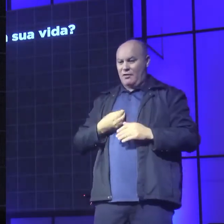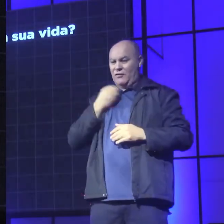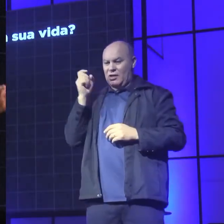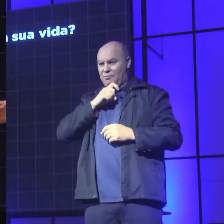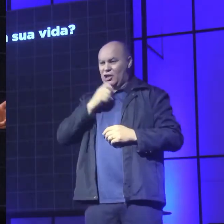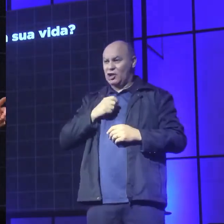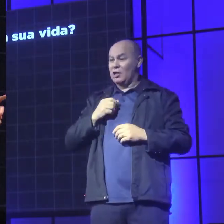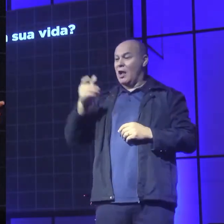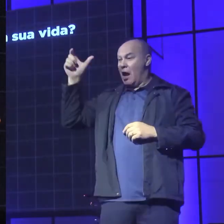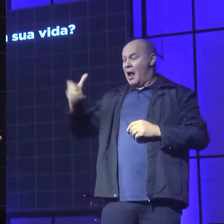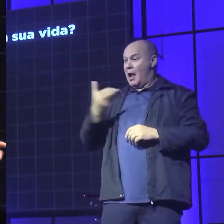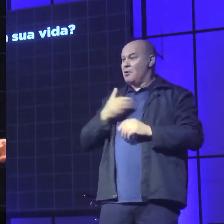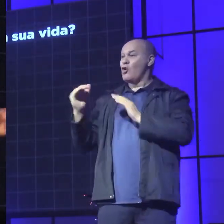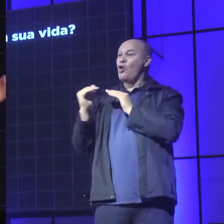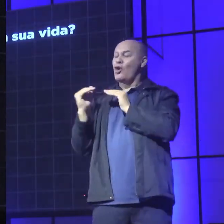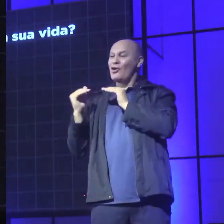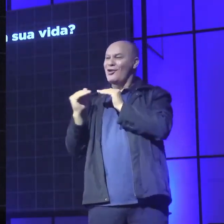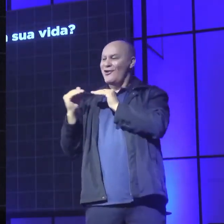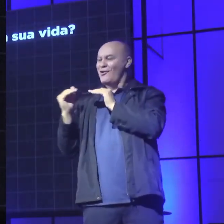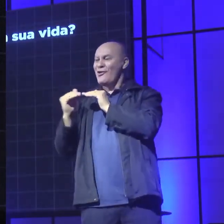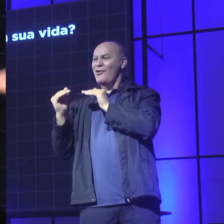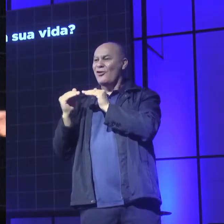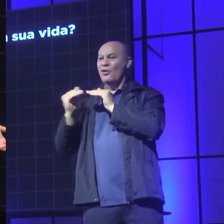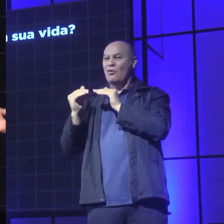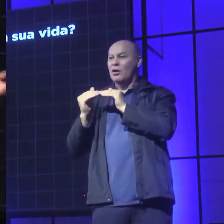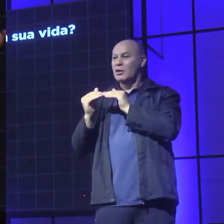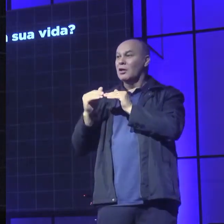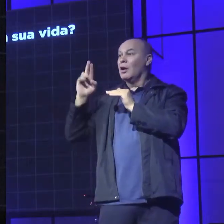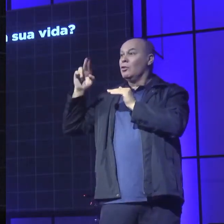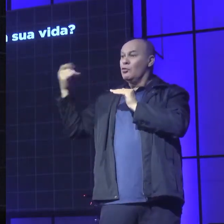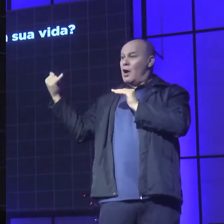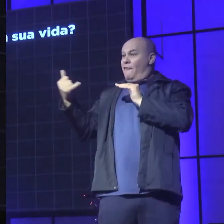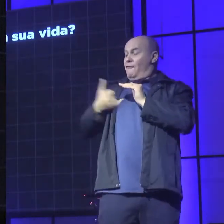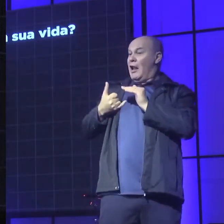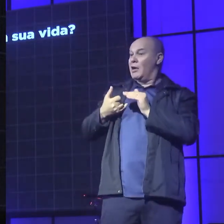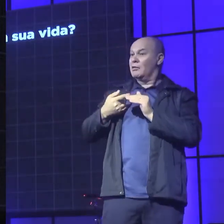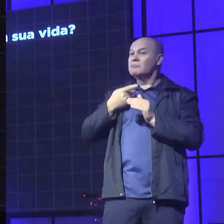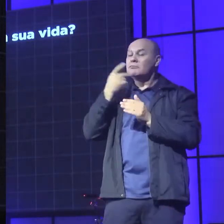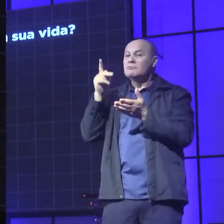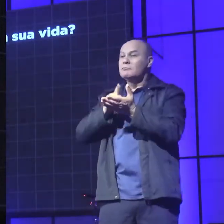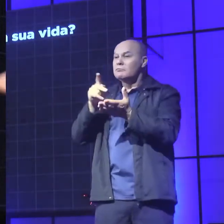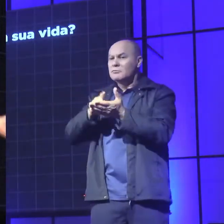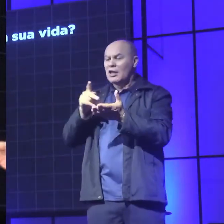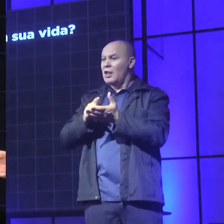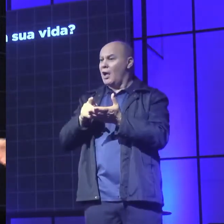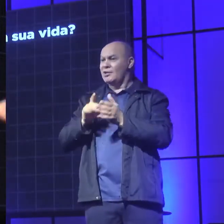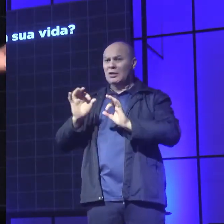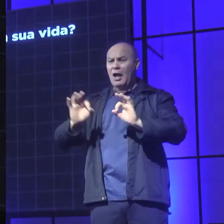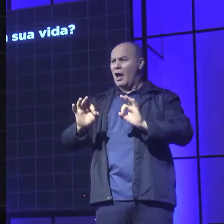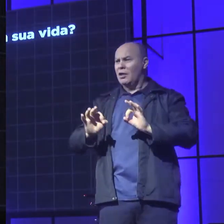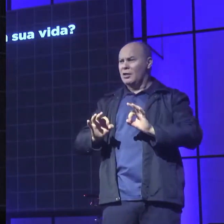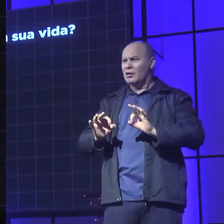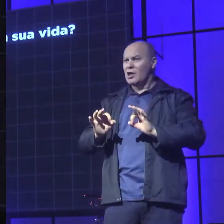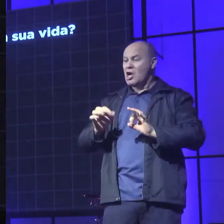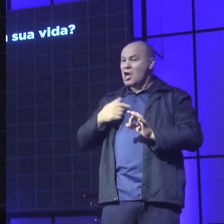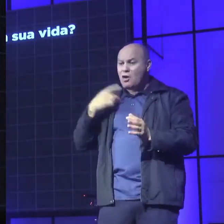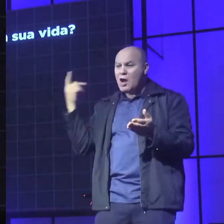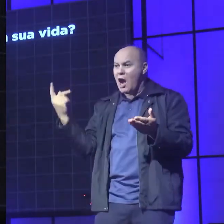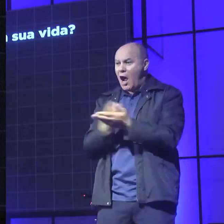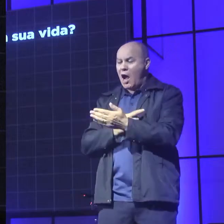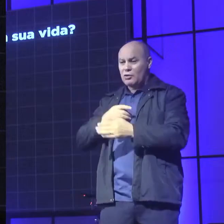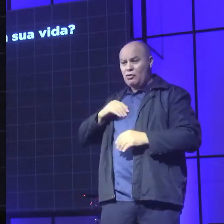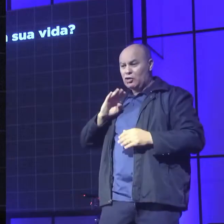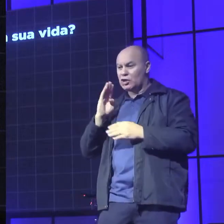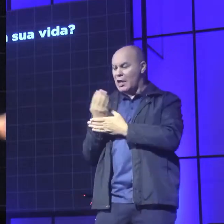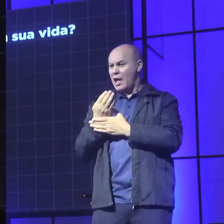a verdade. Pessoas que se você beber, tudo bem. Se não beber, tudo bem. Se você for, tudo bem. Se você não for, tudo bem. Se